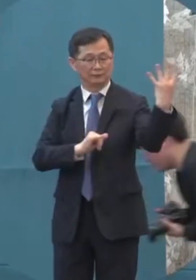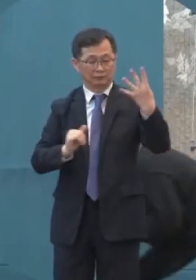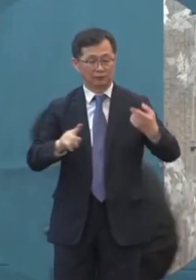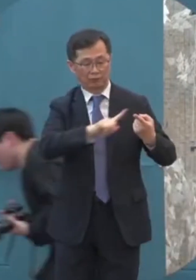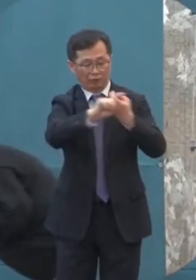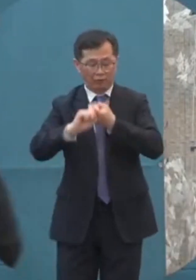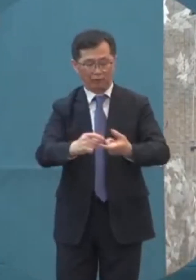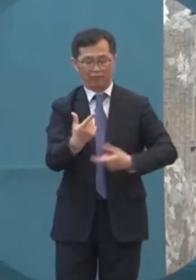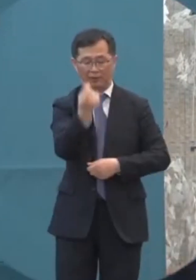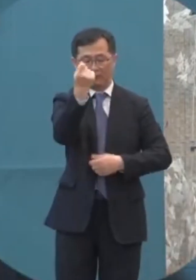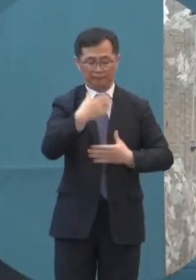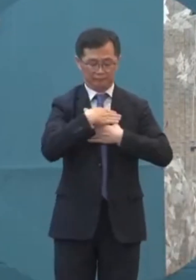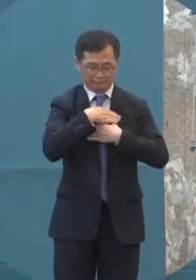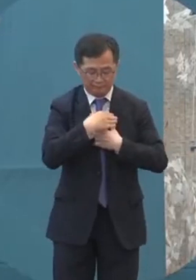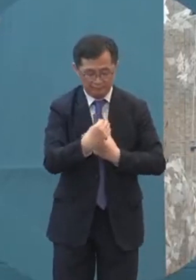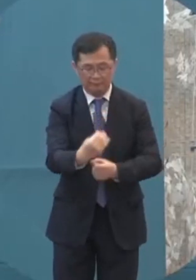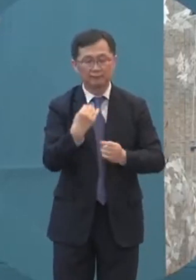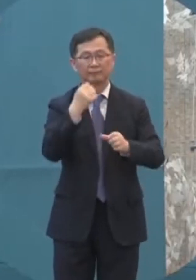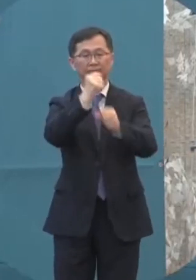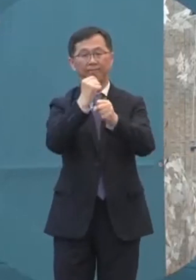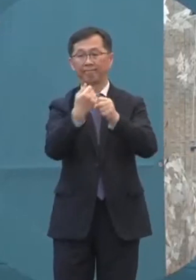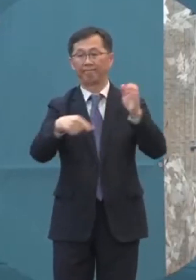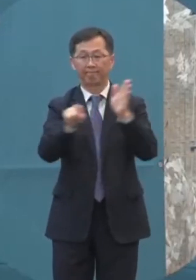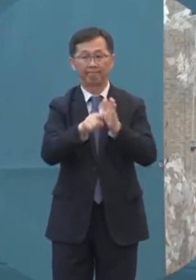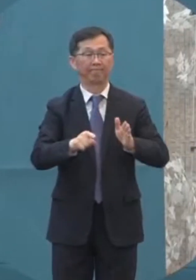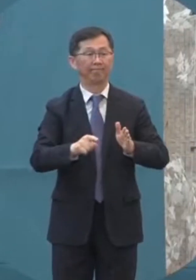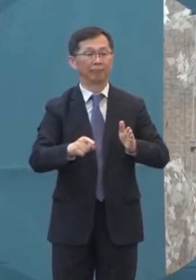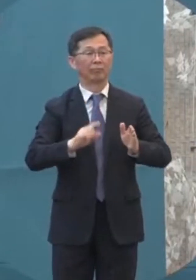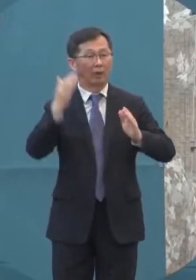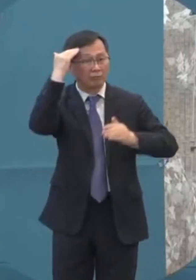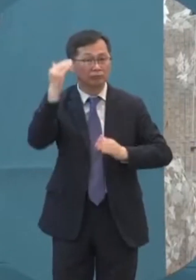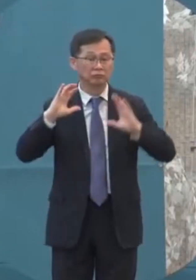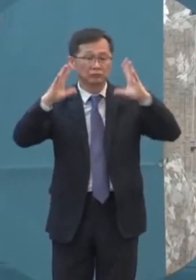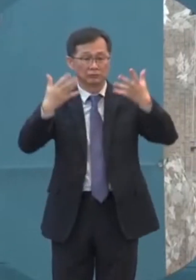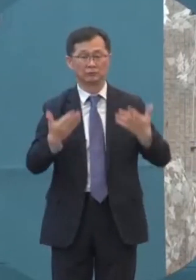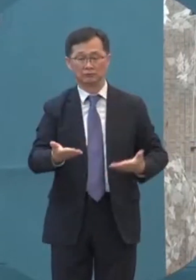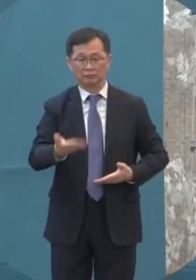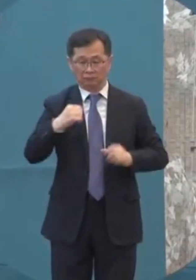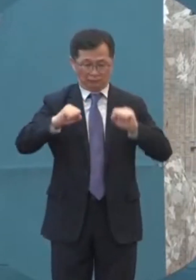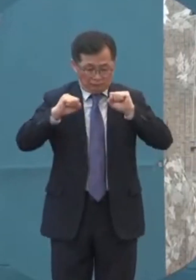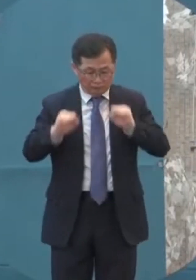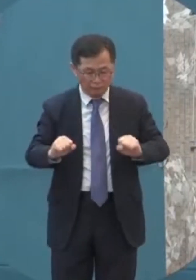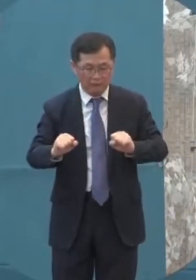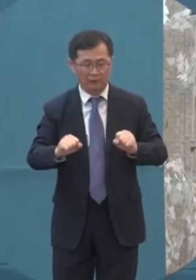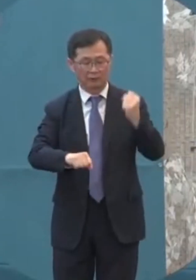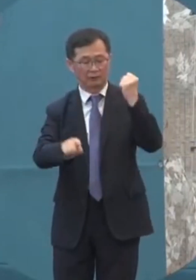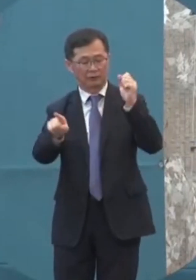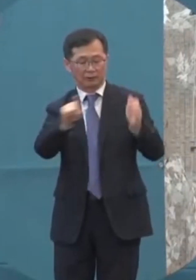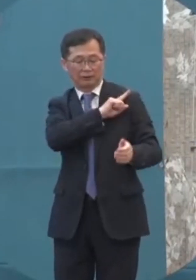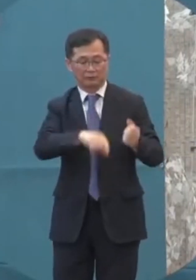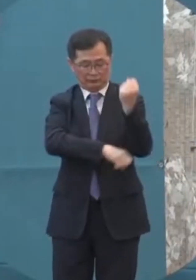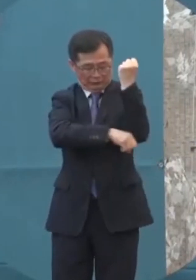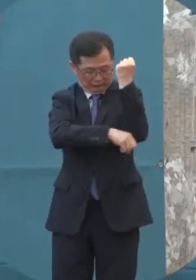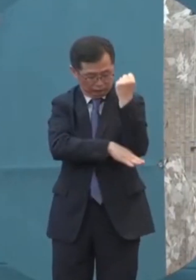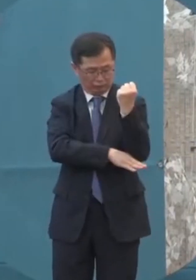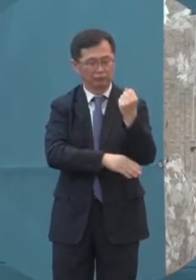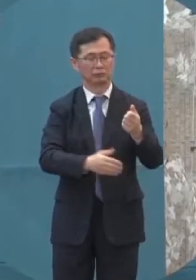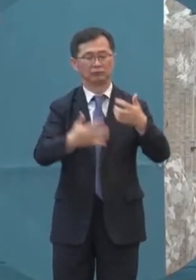빨리 안정시켜야 합니다. 그것이 우리나라 대한민국의 생존을 위한 가장 기초적인 조건입니다.